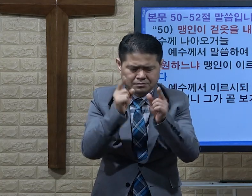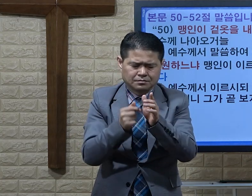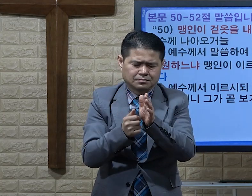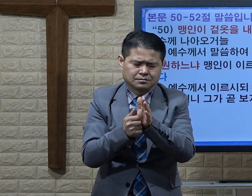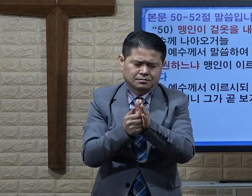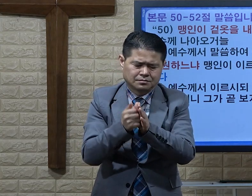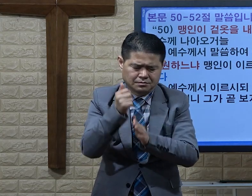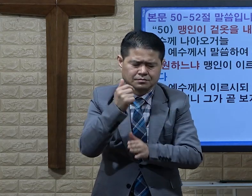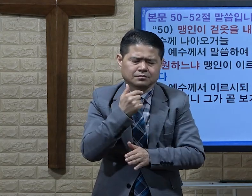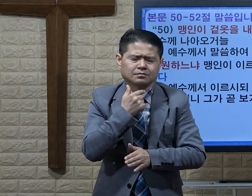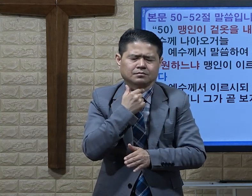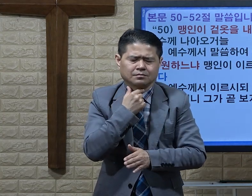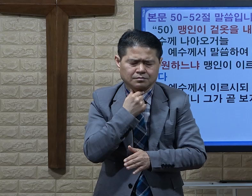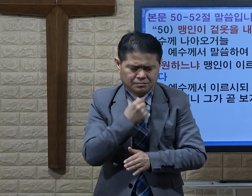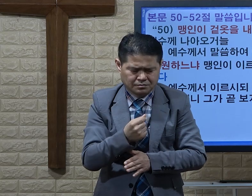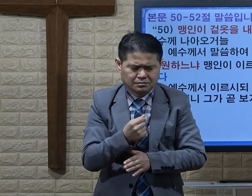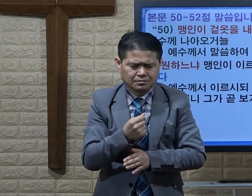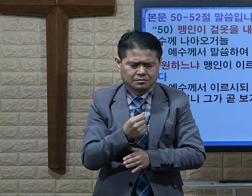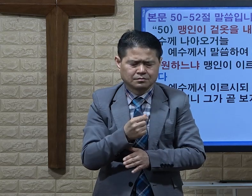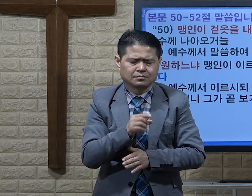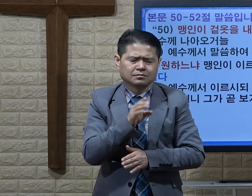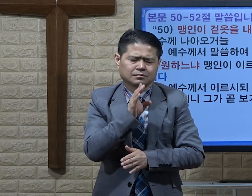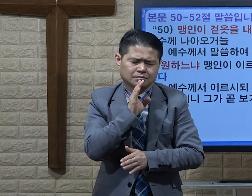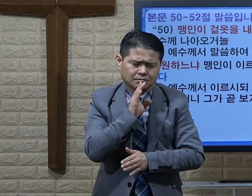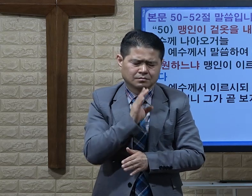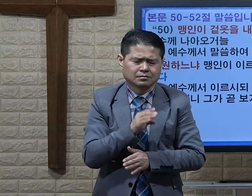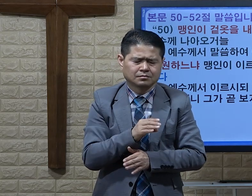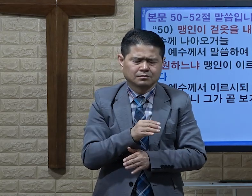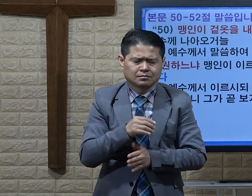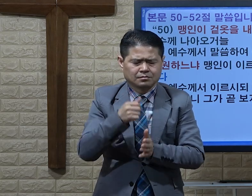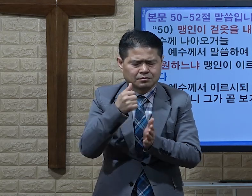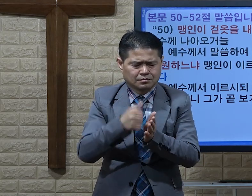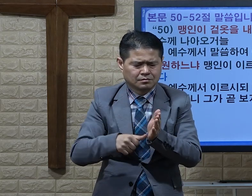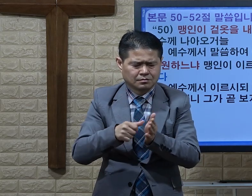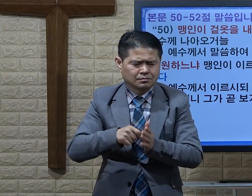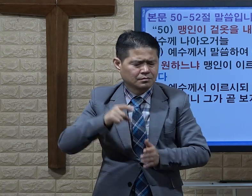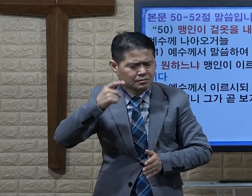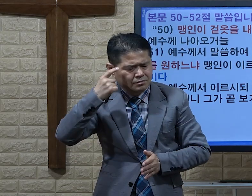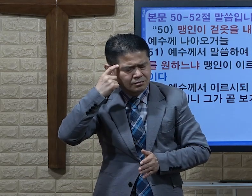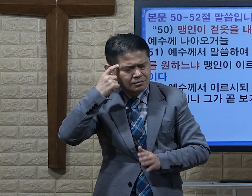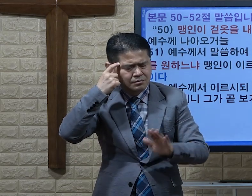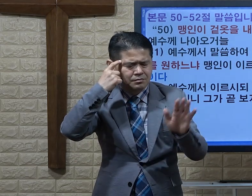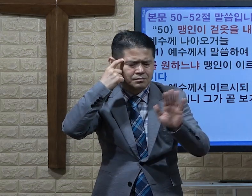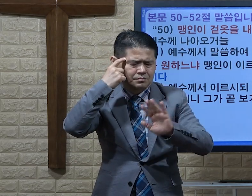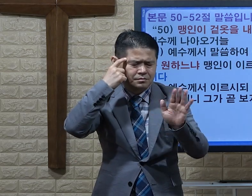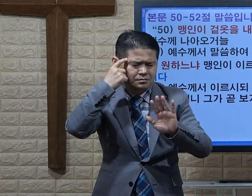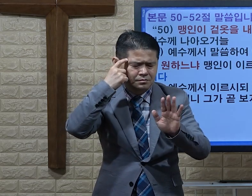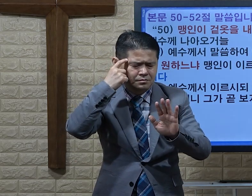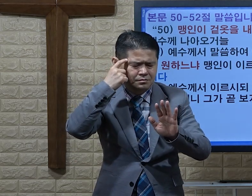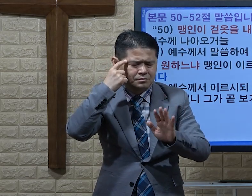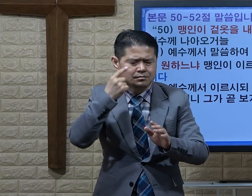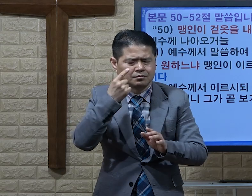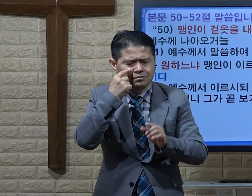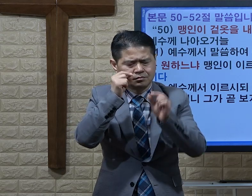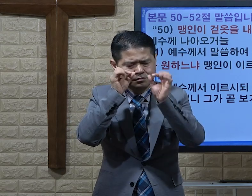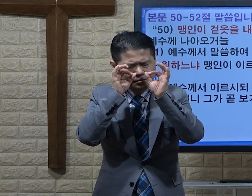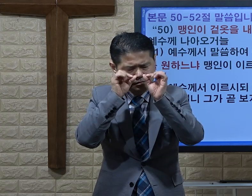뜨게 해달라, 그것을 희망한다고 했습니다. 그렇습니다. 우리는 물질이 아니라